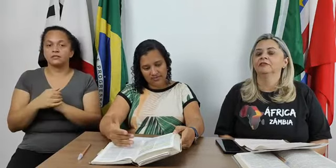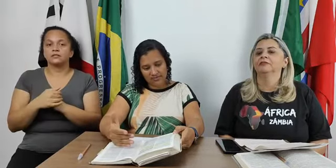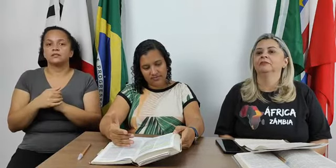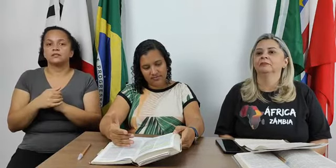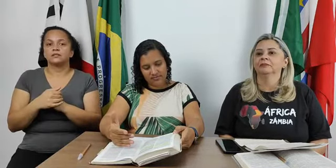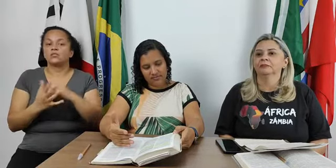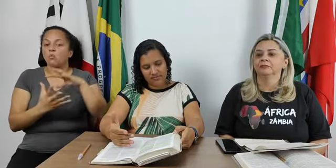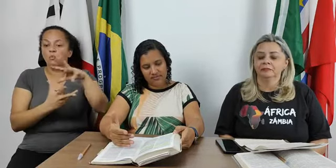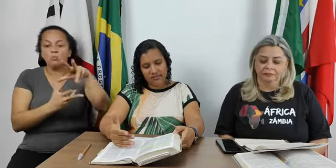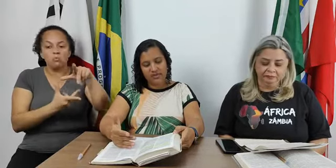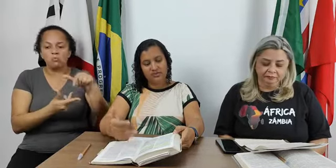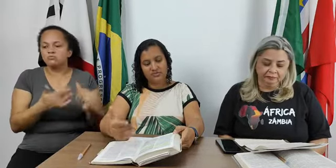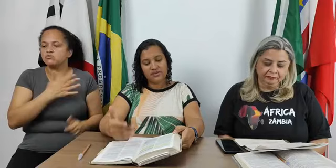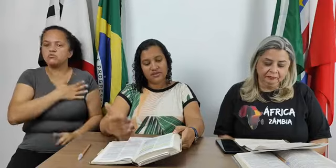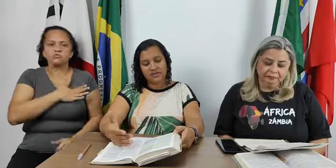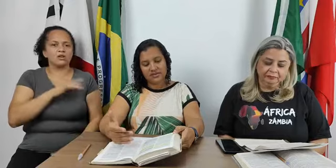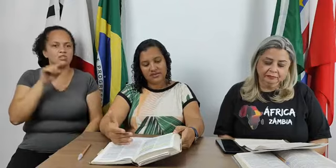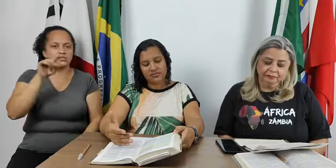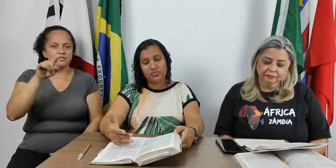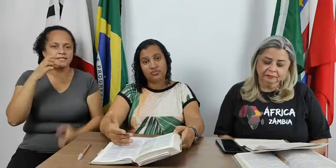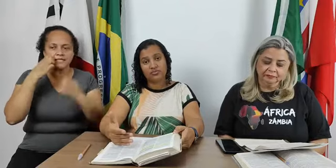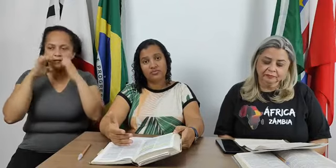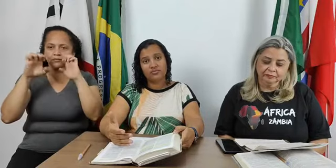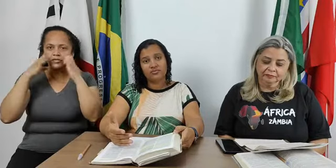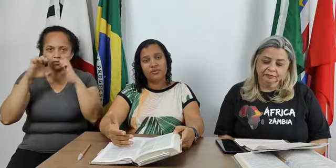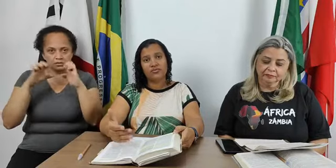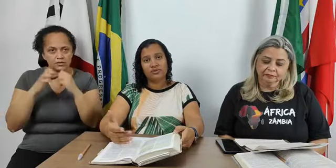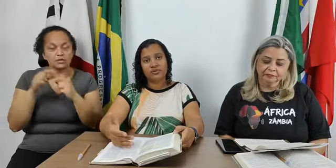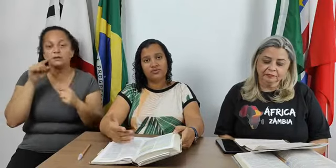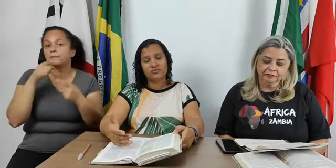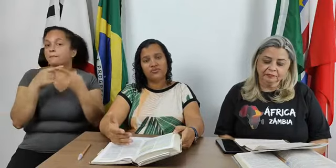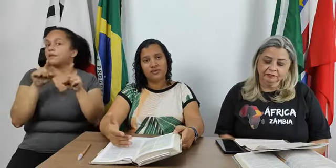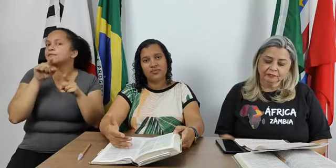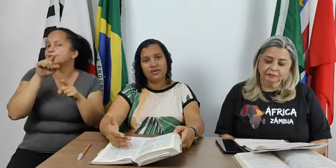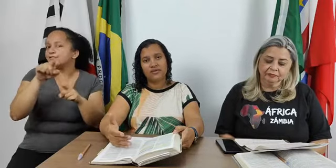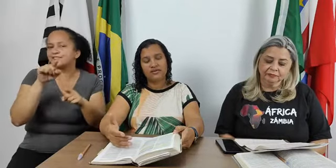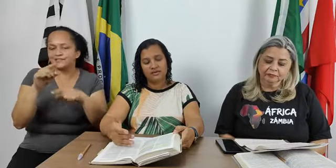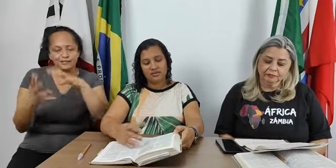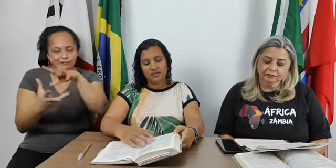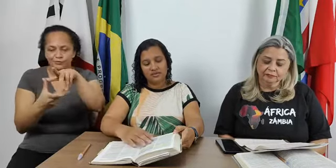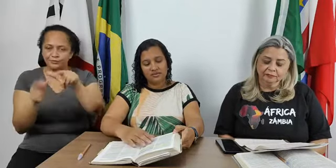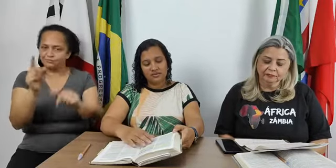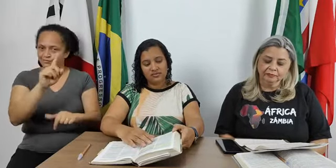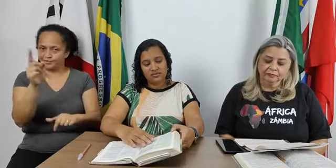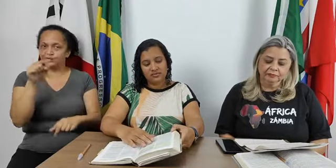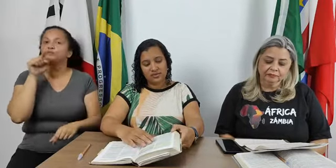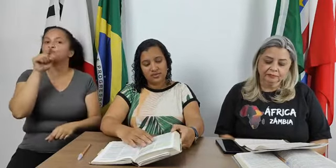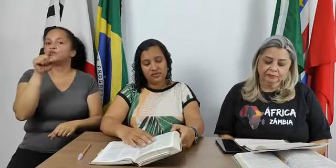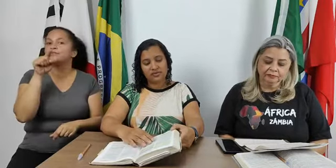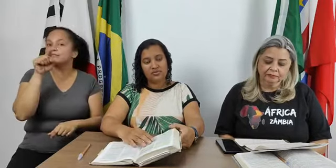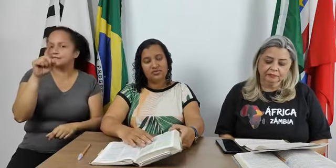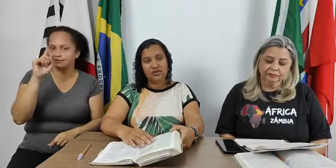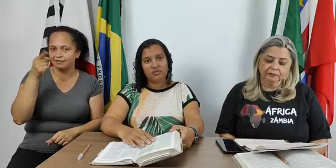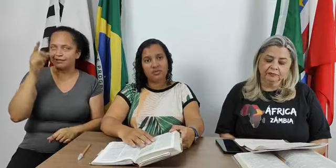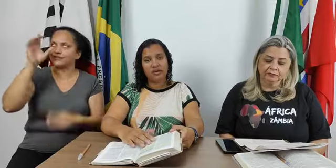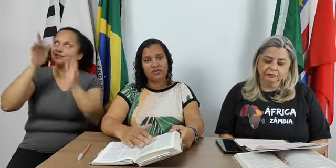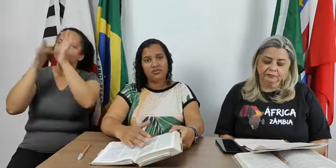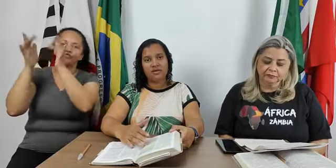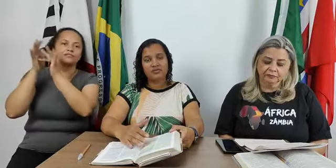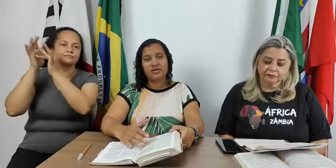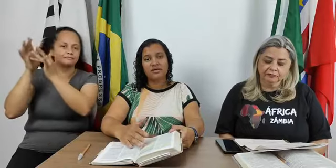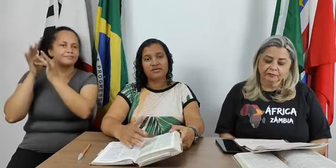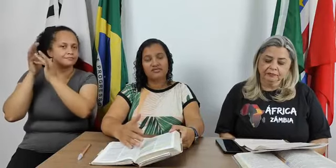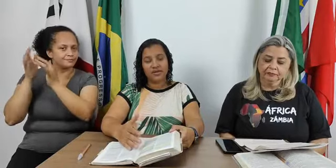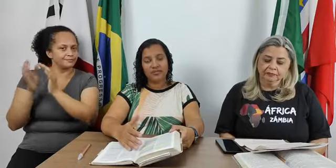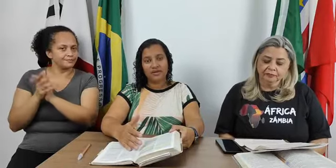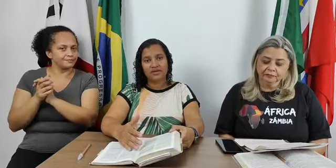odeia. E você não é desse mundo, como também Jesus não é. Então, às vezes a gente tem que parar e colocar